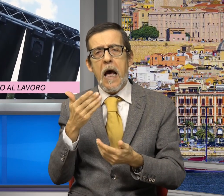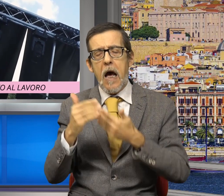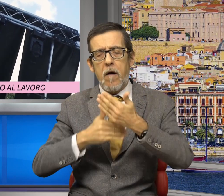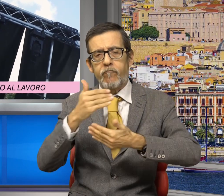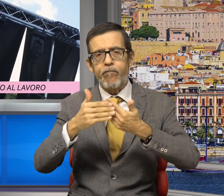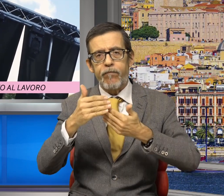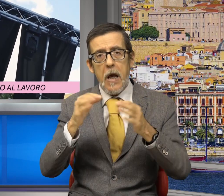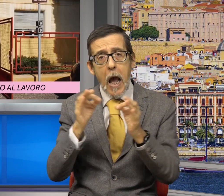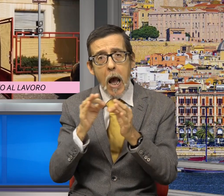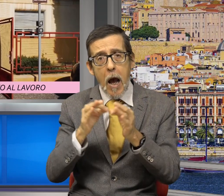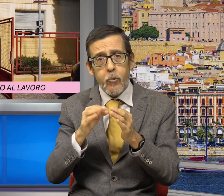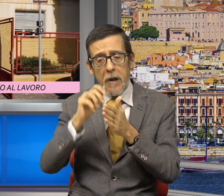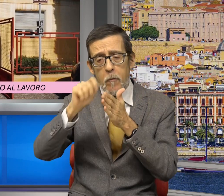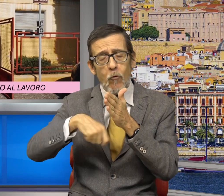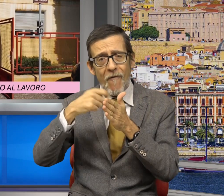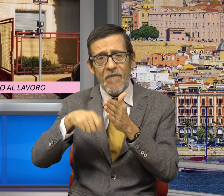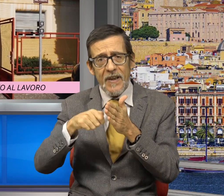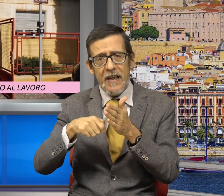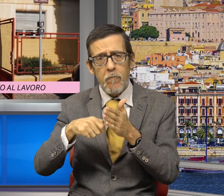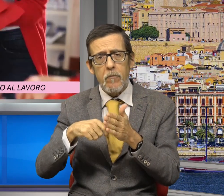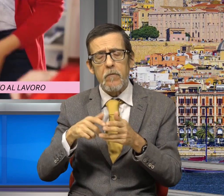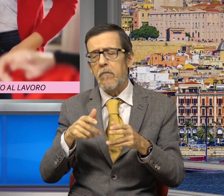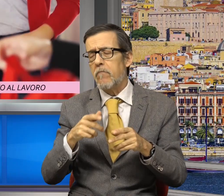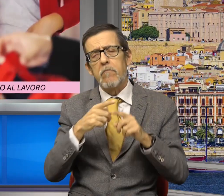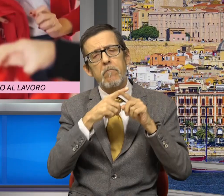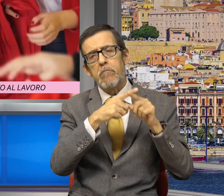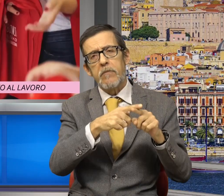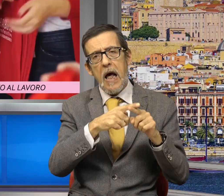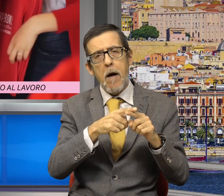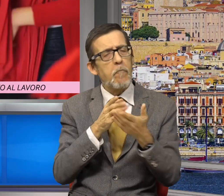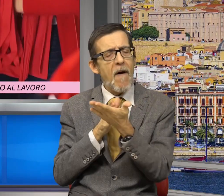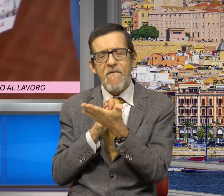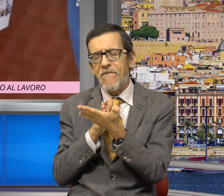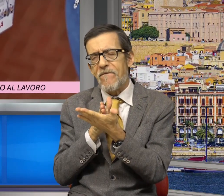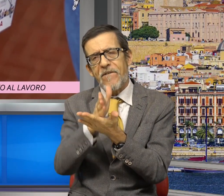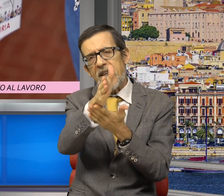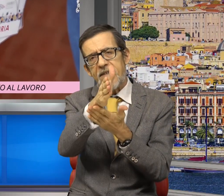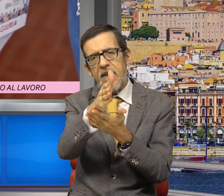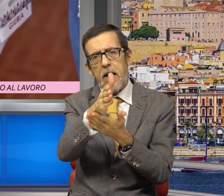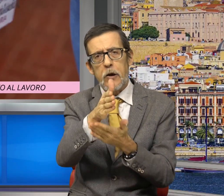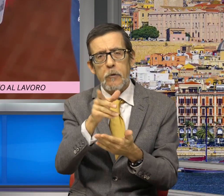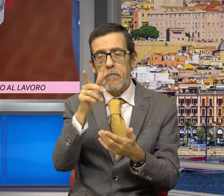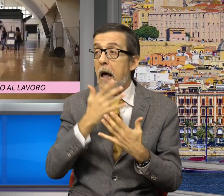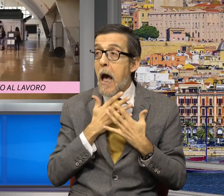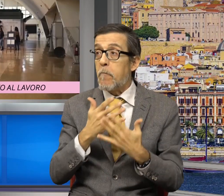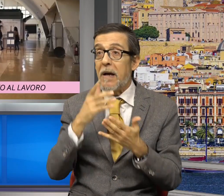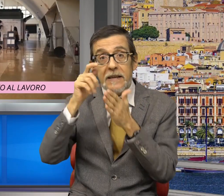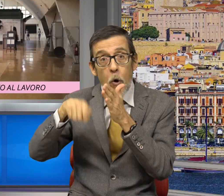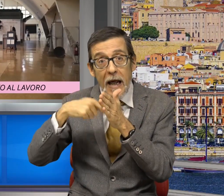film d'autore ormai divenuto tappa fissa non solo per gli appassionati di cinema della Sardegna, ma anche per quelli di